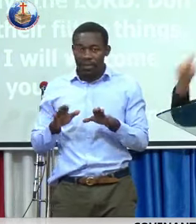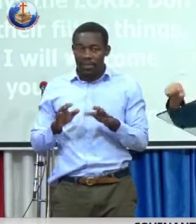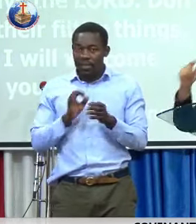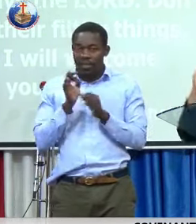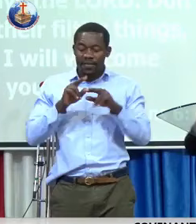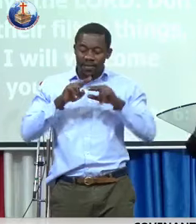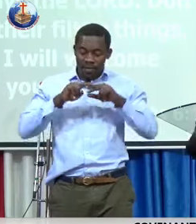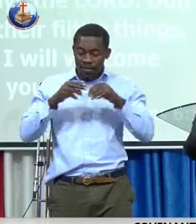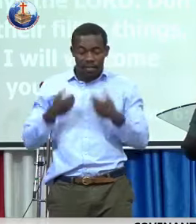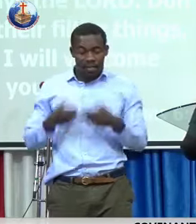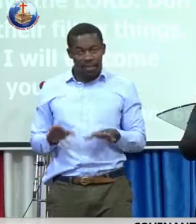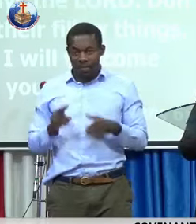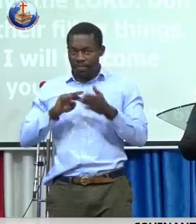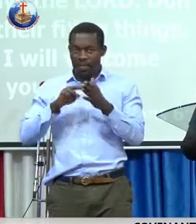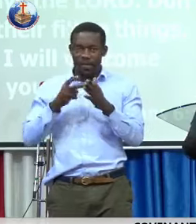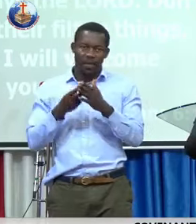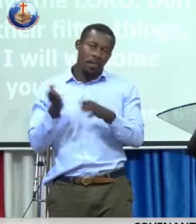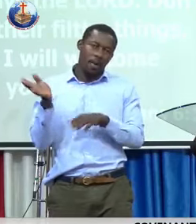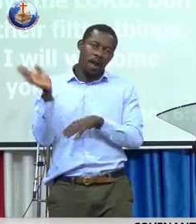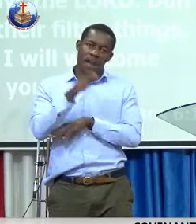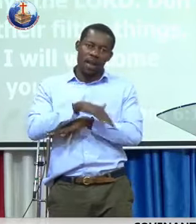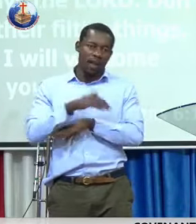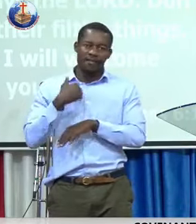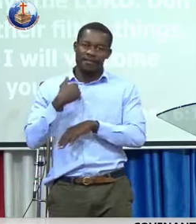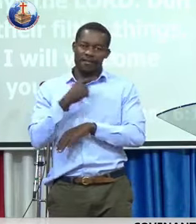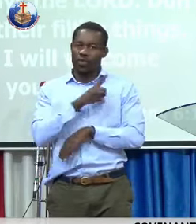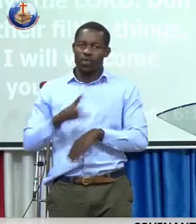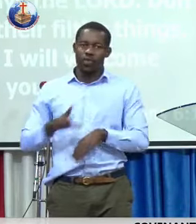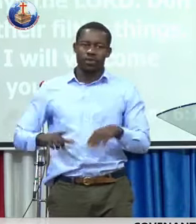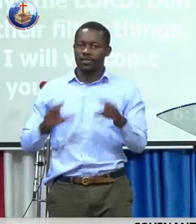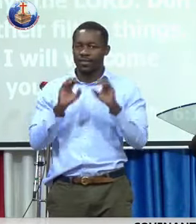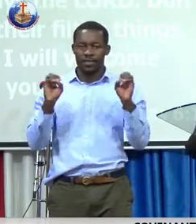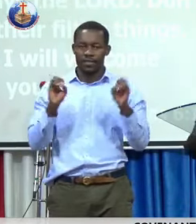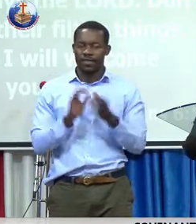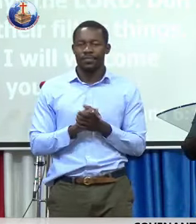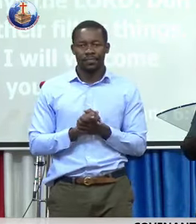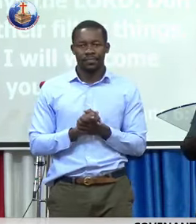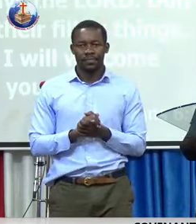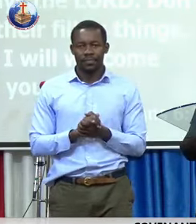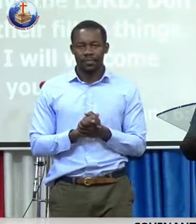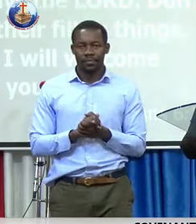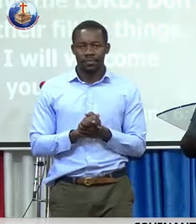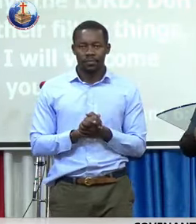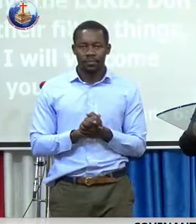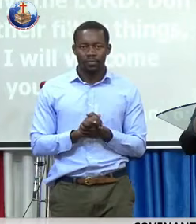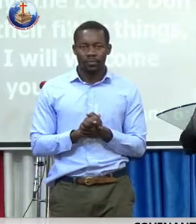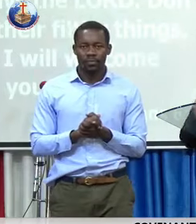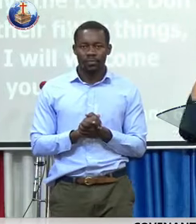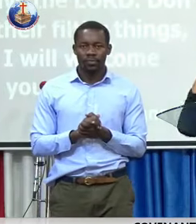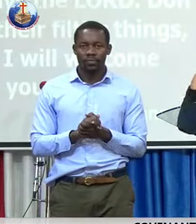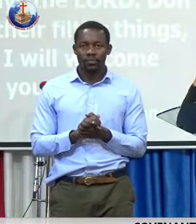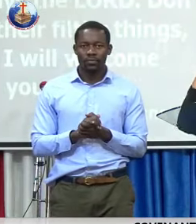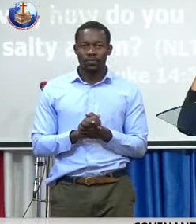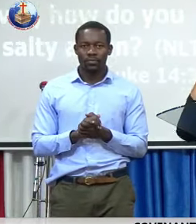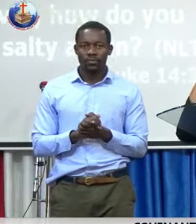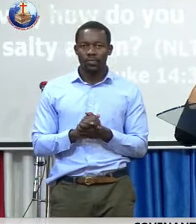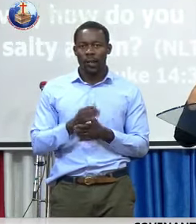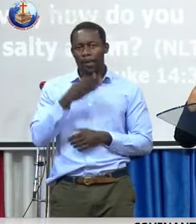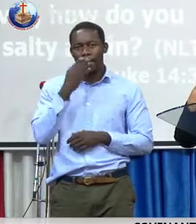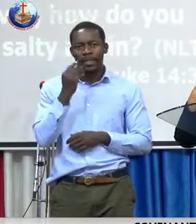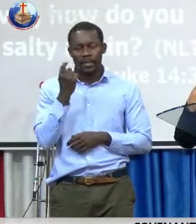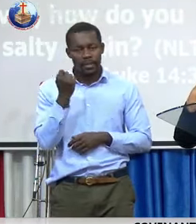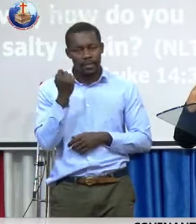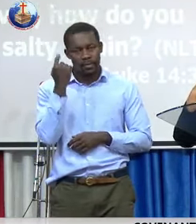it back. Tukipoteza ladha yetu ya chumvi, Biblia neno la Mungu linasema hatuwezi tukarejesha. If we need to